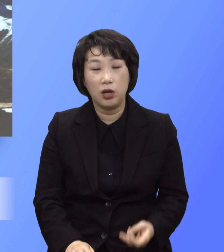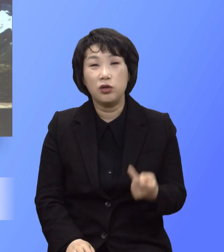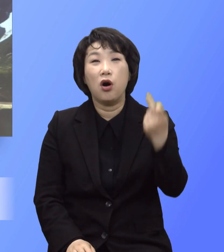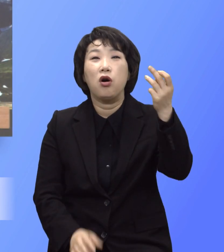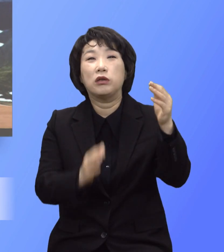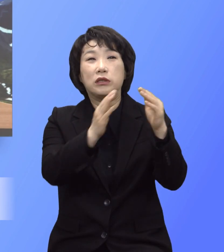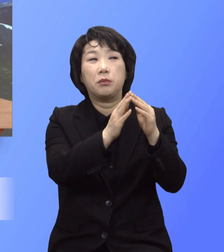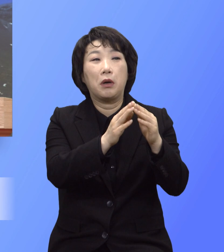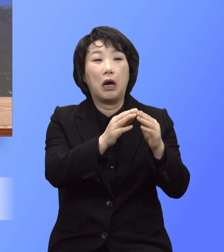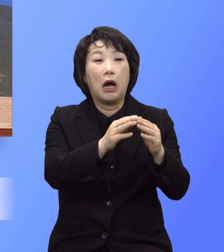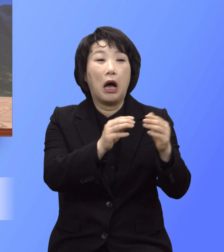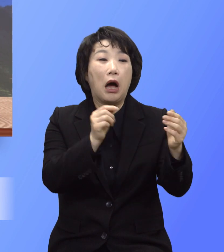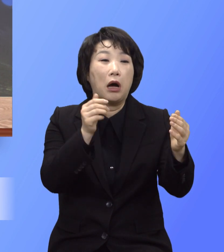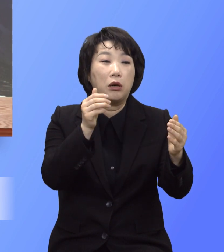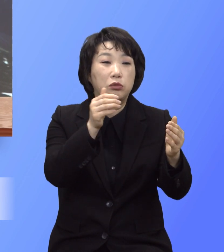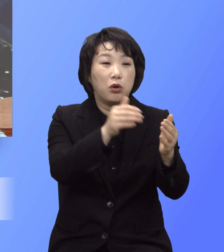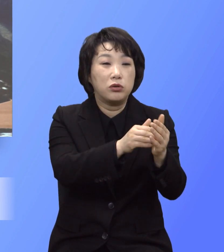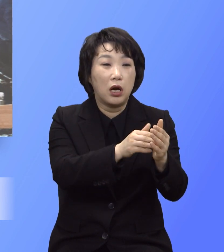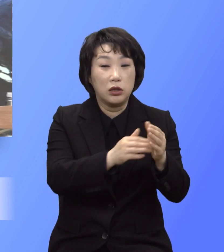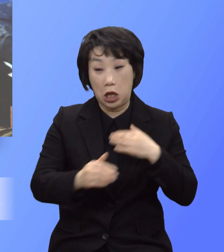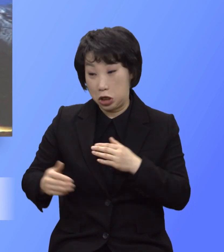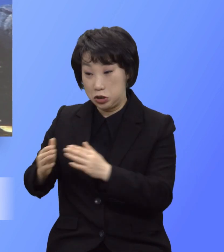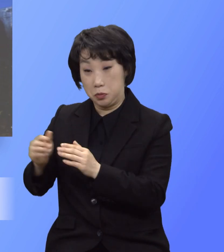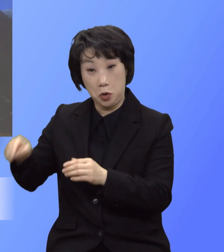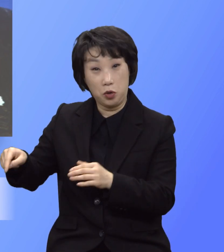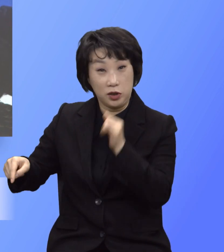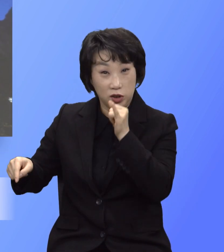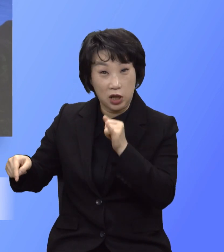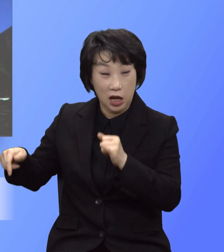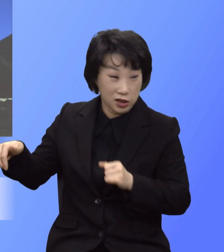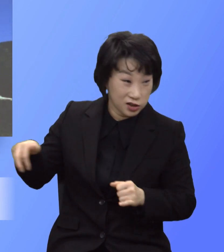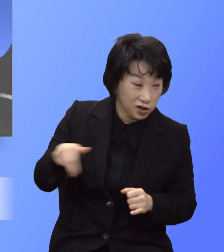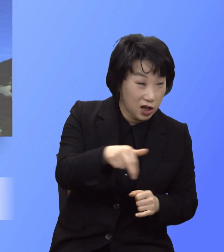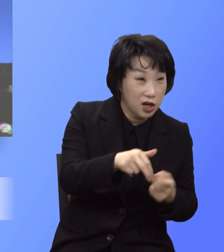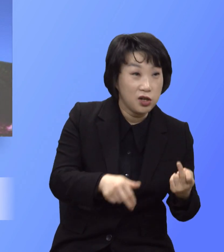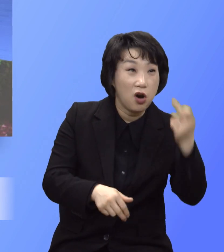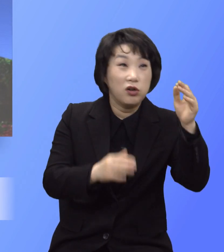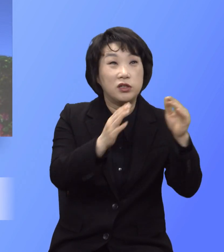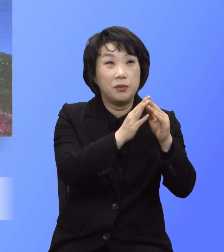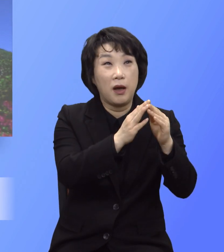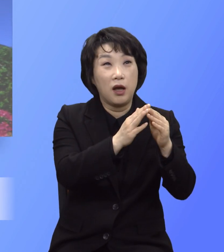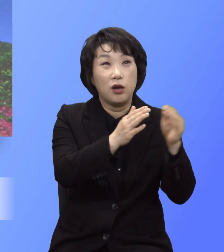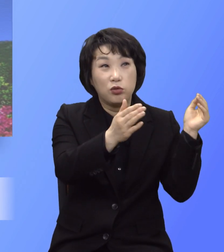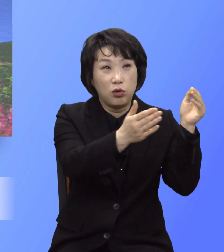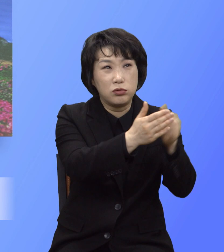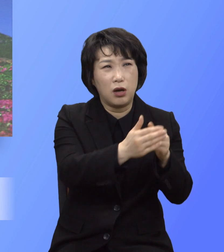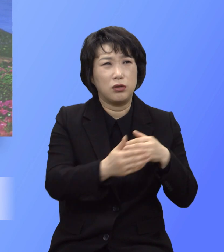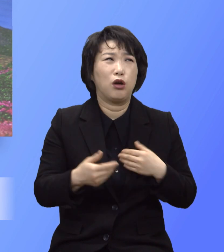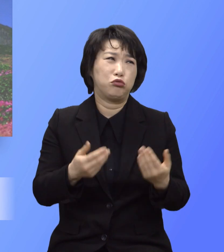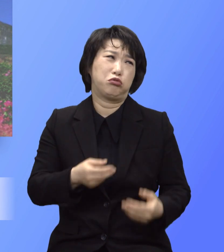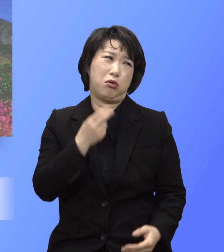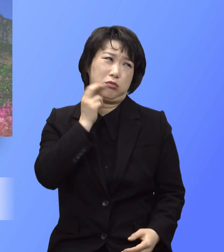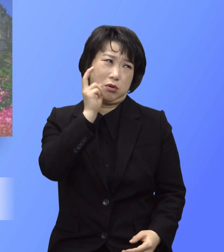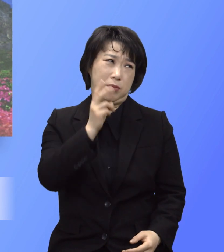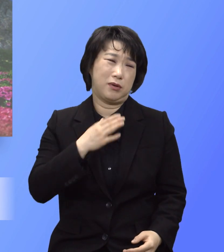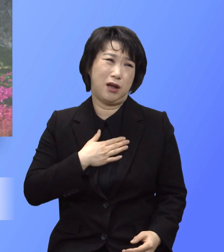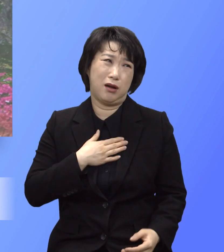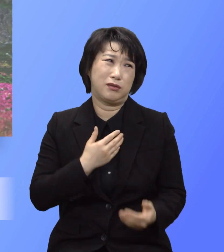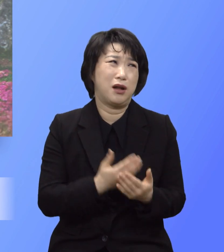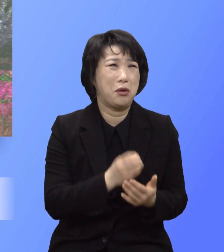앞에까지 가요. 우리 집을 지났어 벌써. 이건 꽁 안 줄라나 보다. 달라소리는